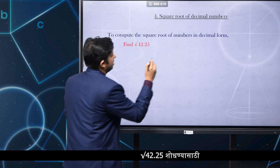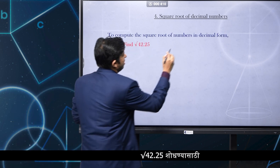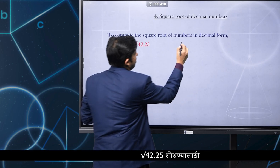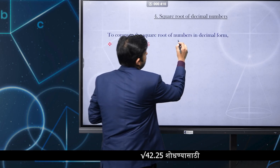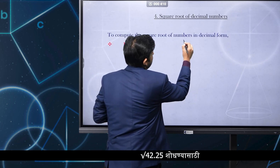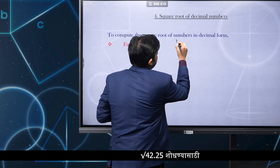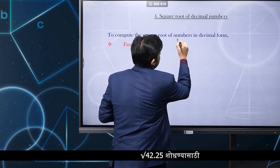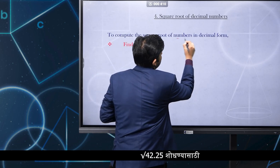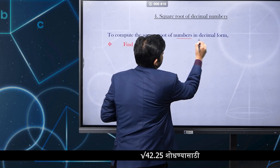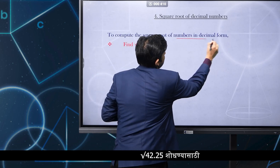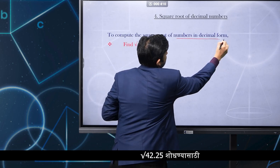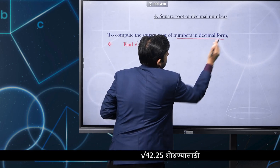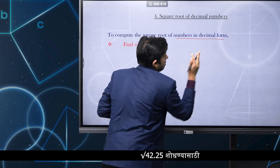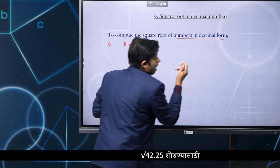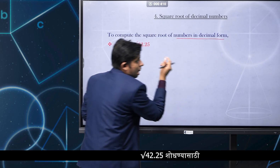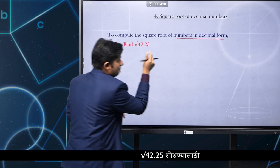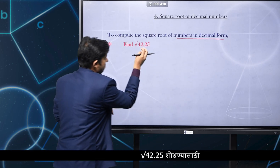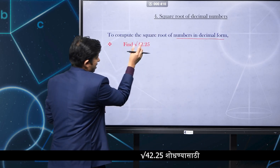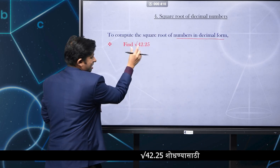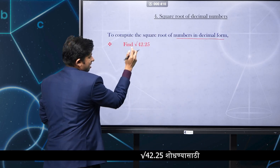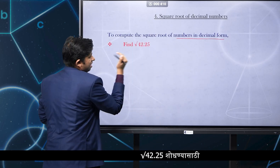वर्गमुळामध्ये 42.25 शोधण्यासाठी